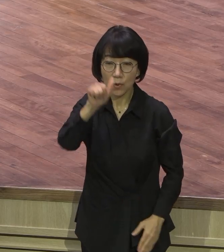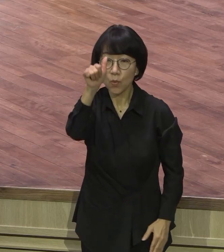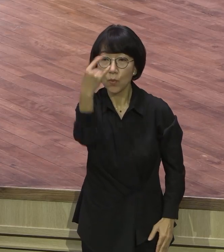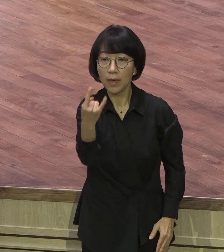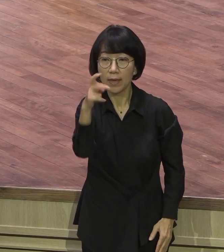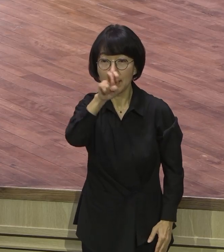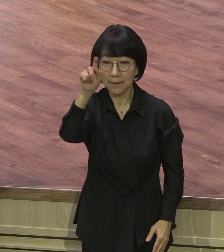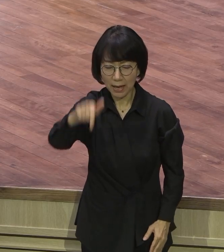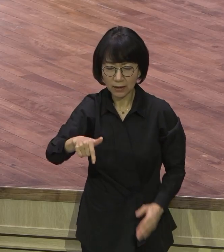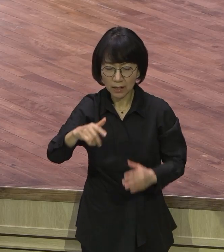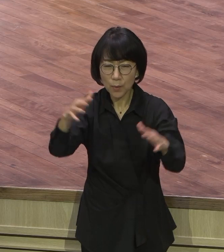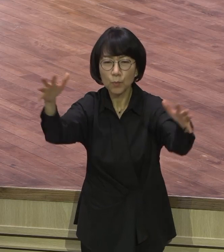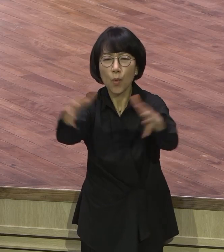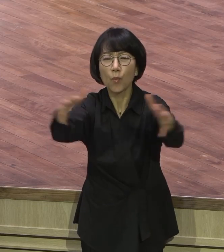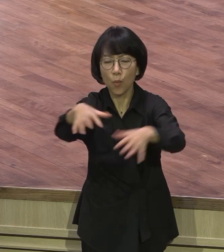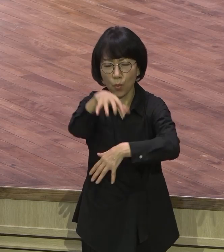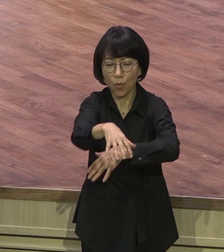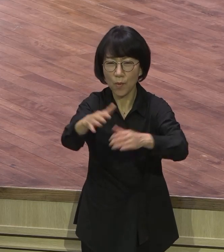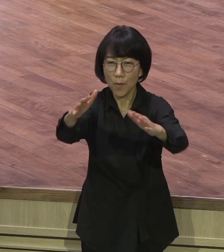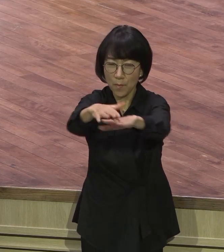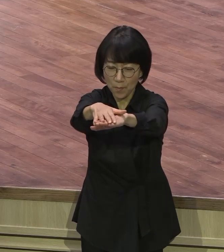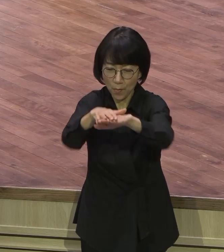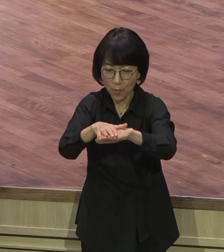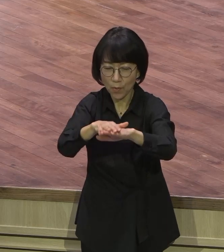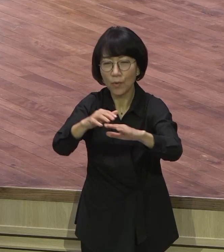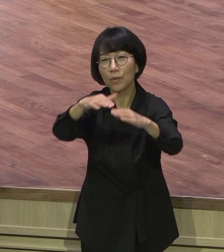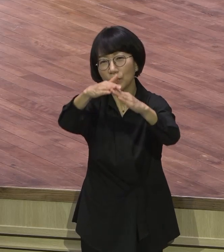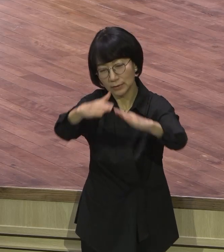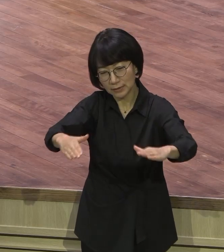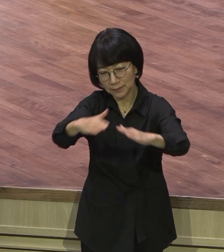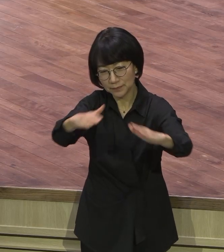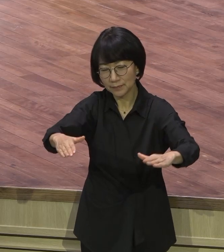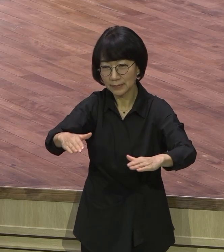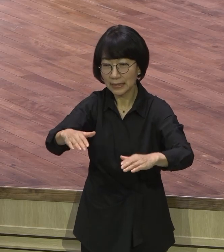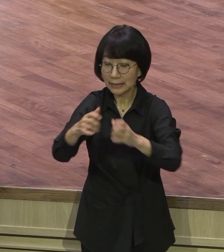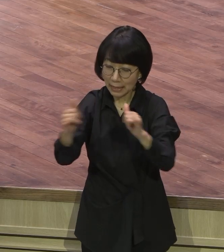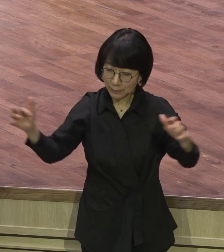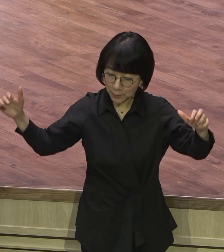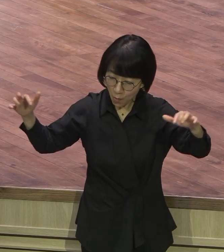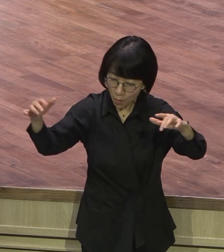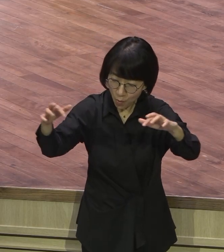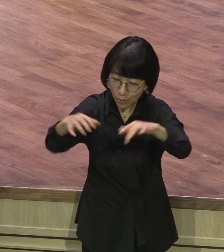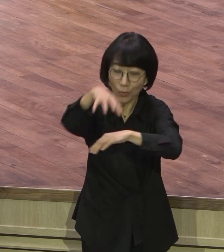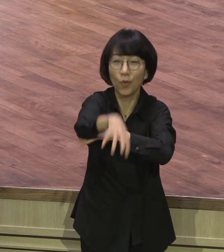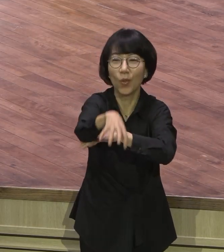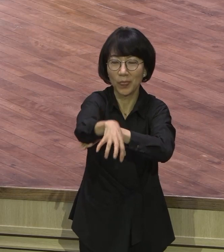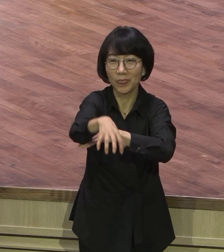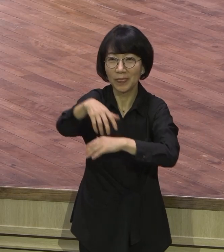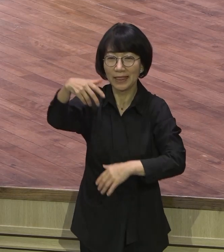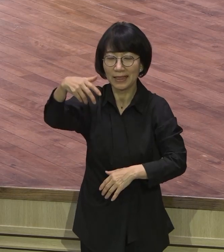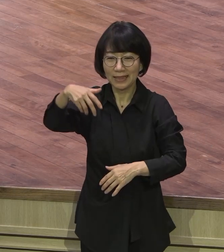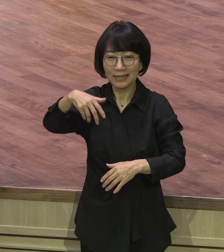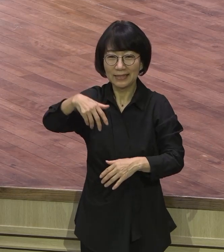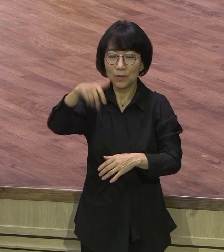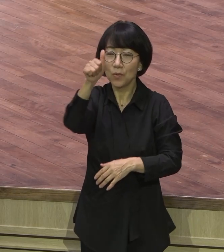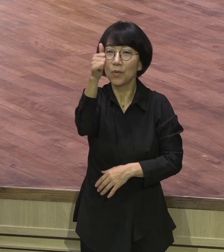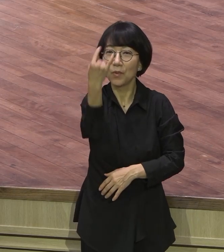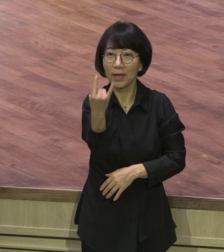모이는 장소 만남의 장소 그런 뜻이 이 장막은 성막이